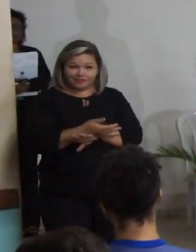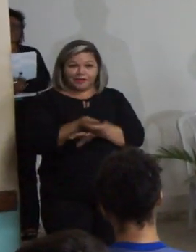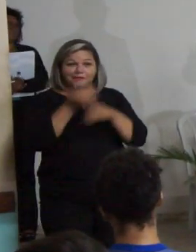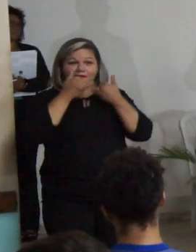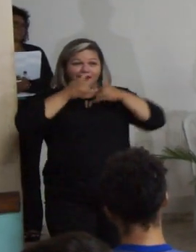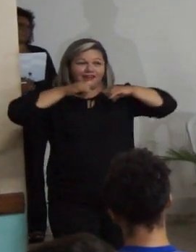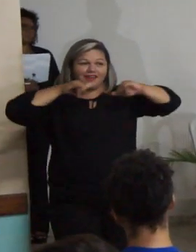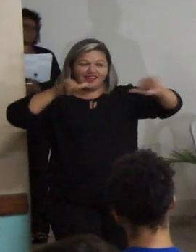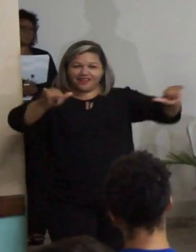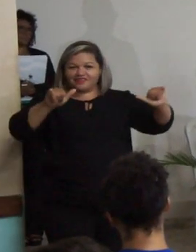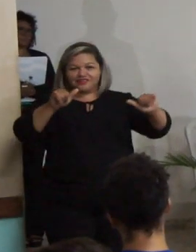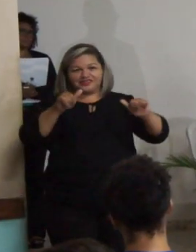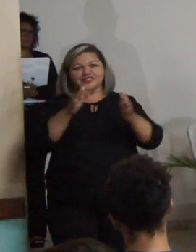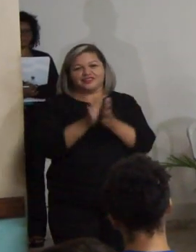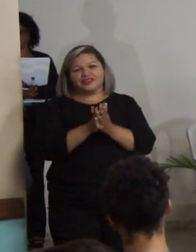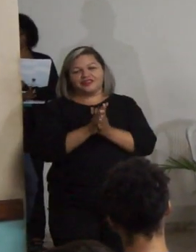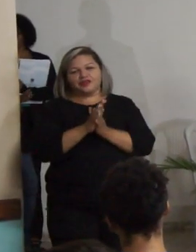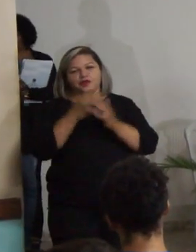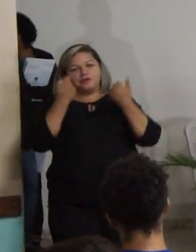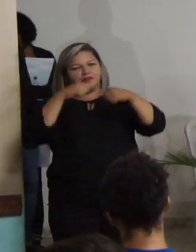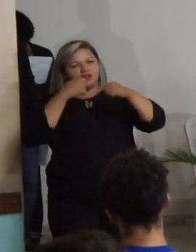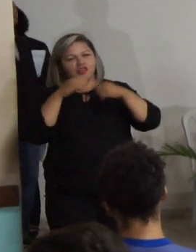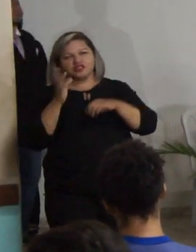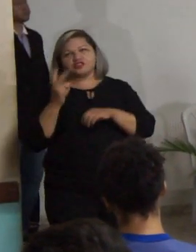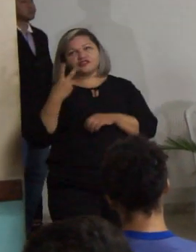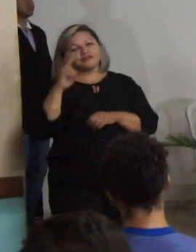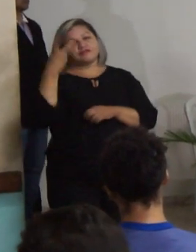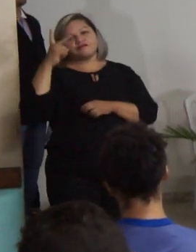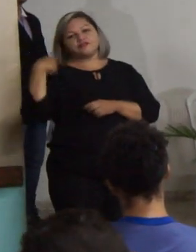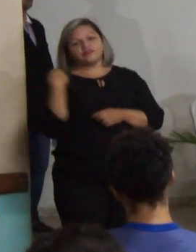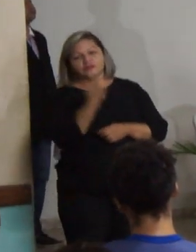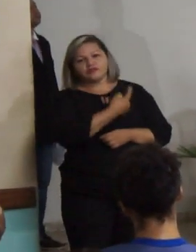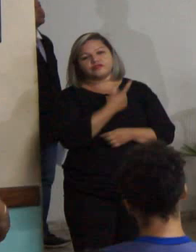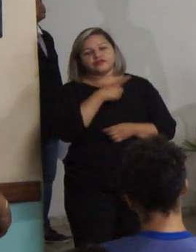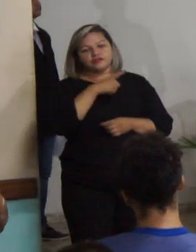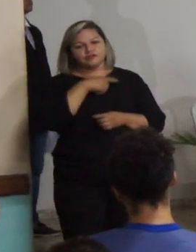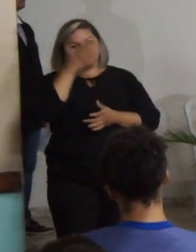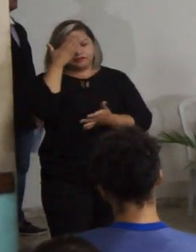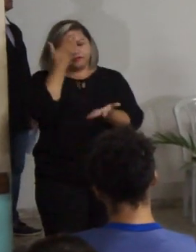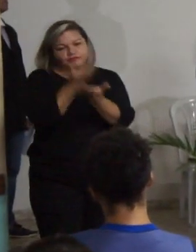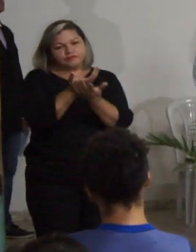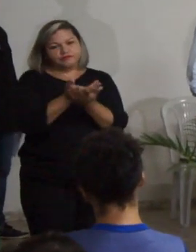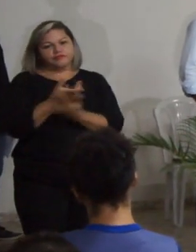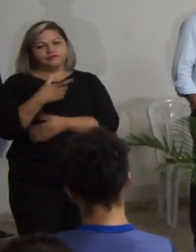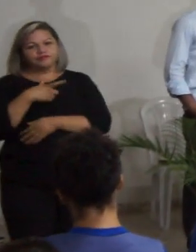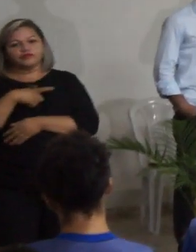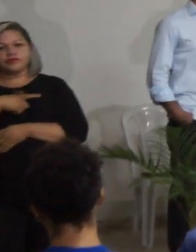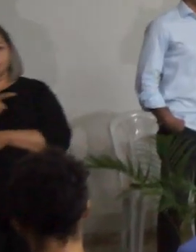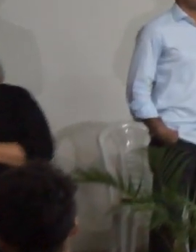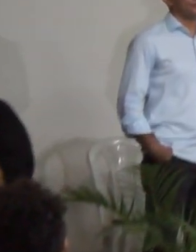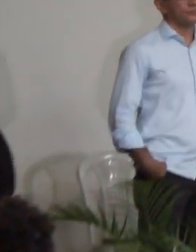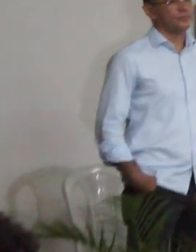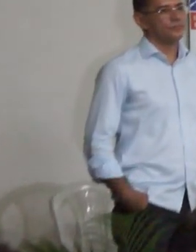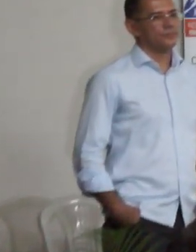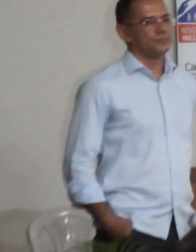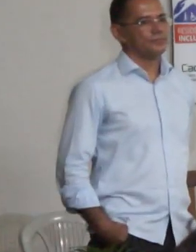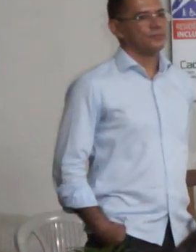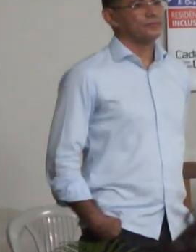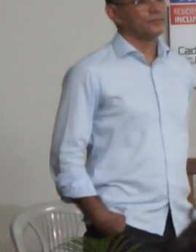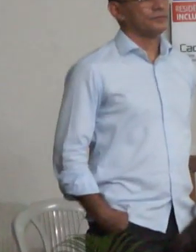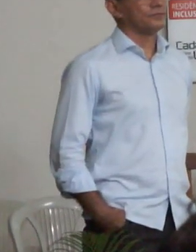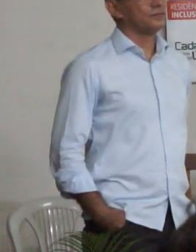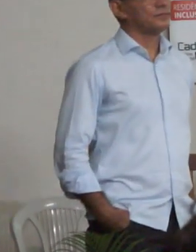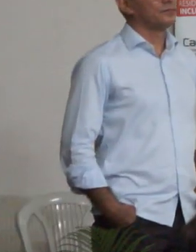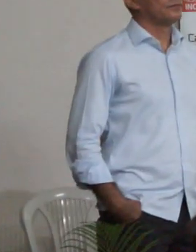essa notícia a cada um de vocês. A gente precisa valorizar o que nós temos. Nós precisamos acreditar que há condições de desenvolver um projeto